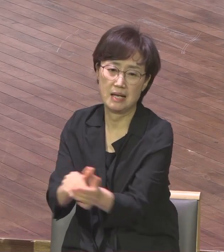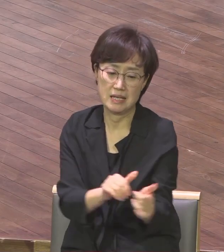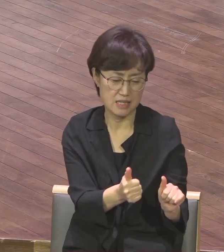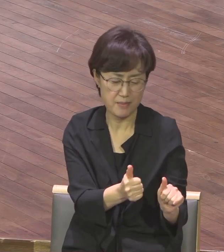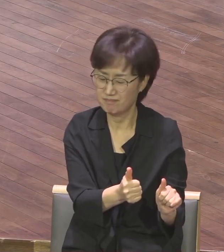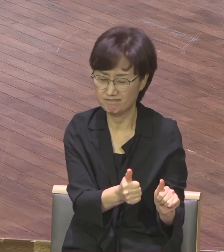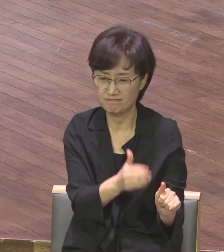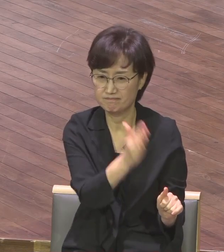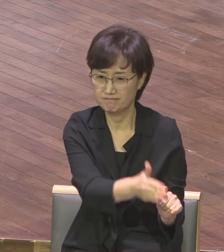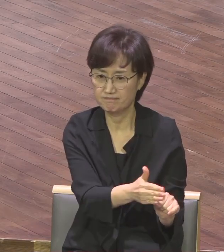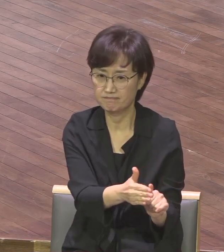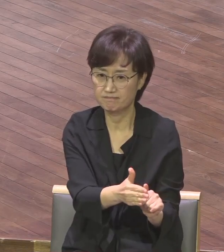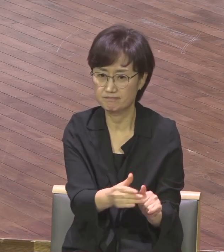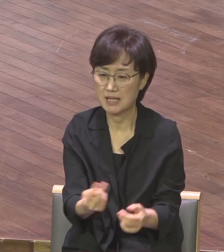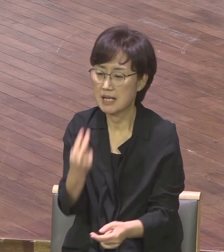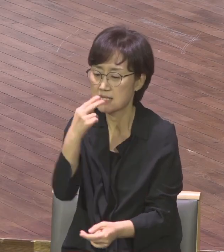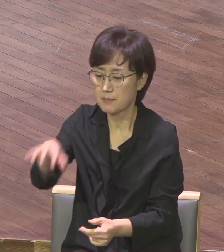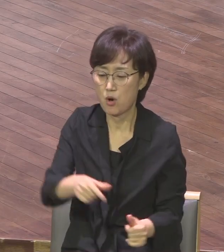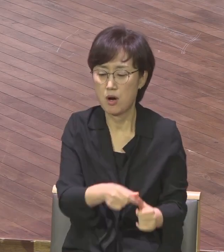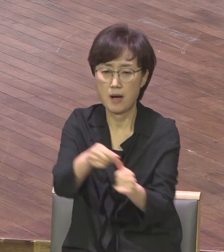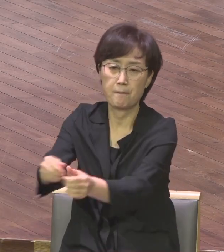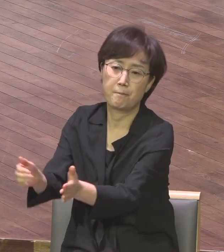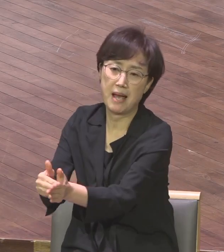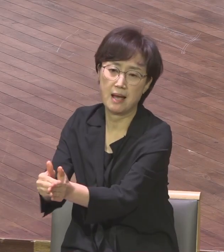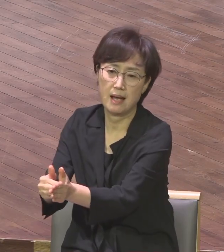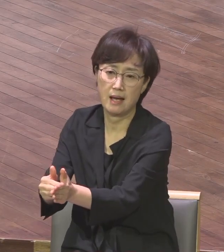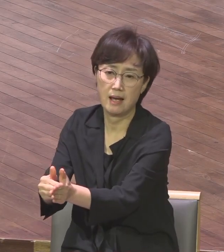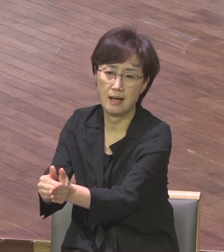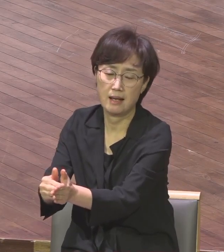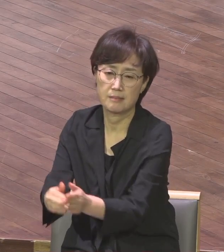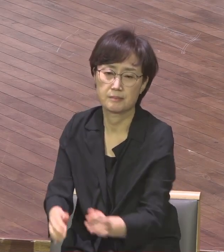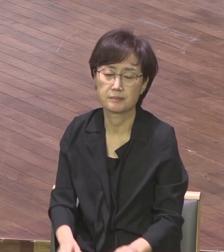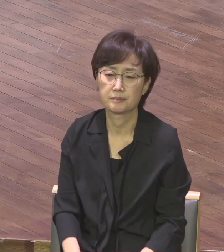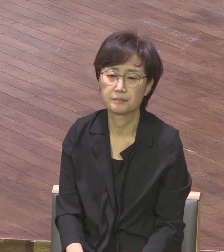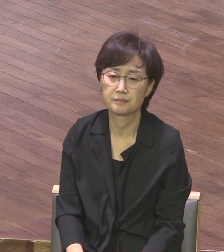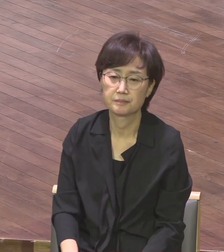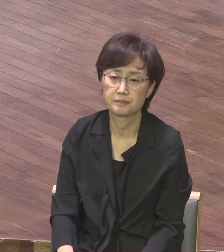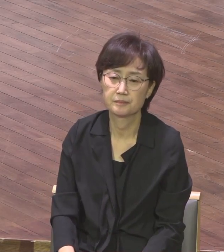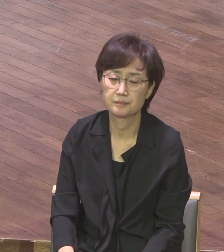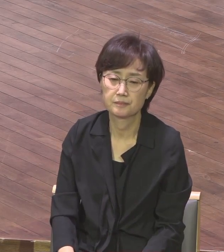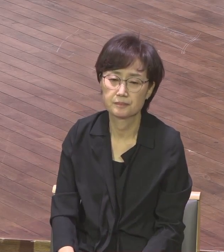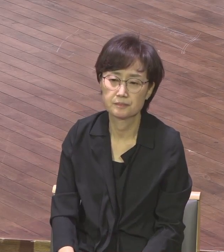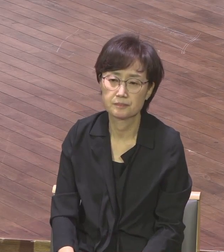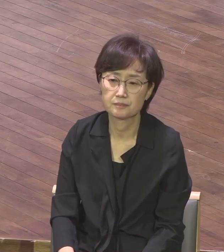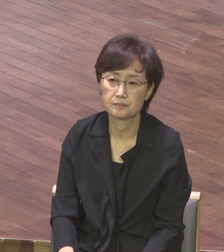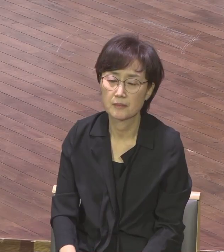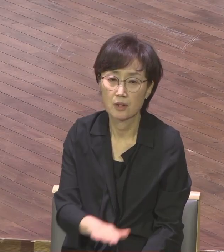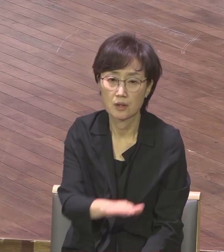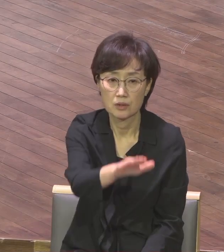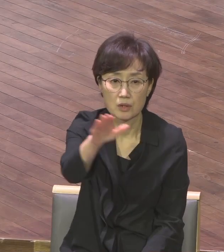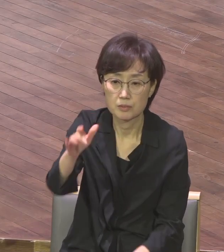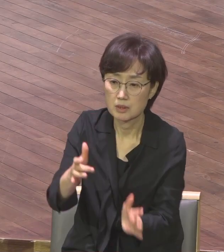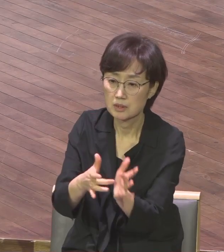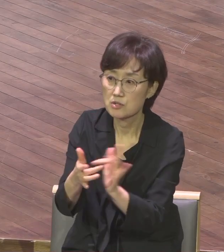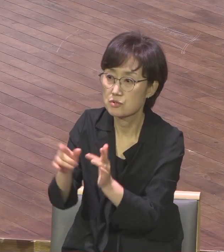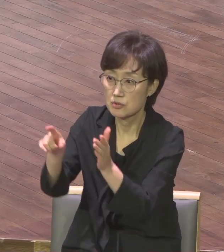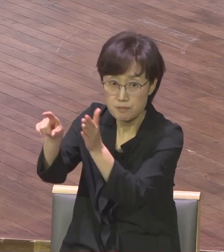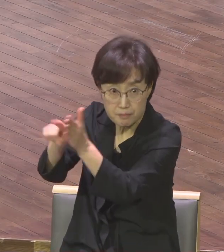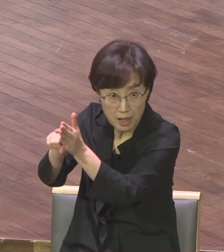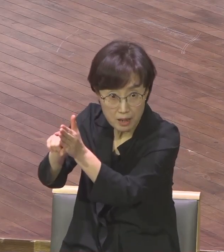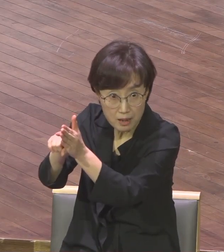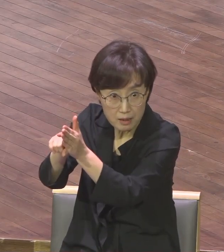생명으로 옮겼느니라. 끝났어요. 예수 믿는 여러분 구원은 끝났다고.